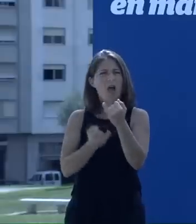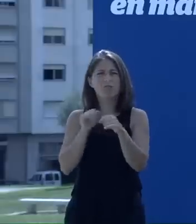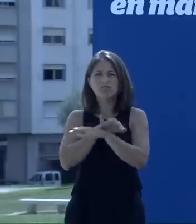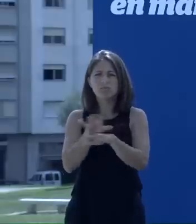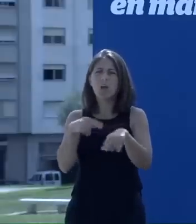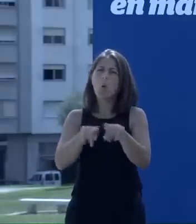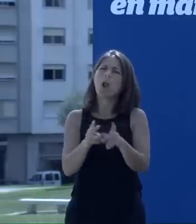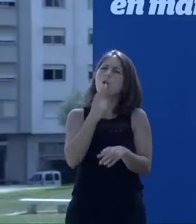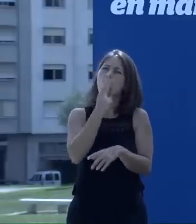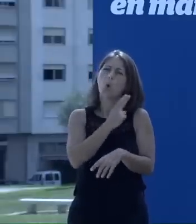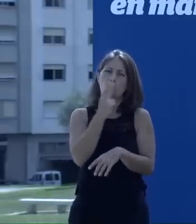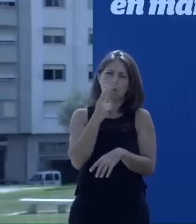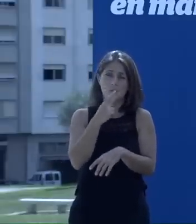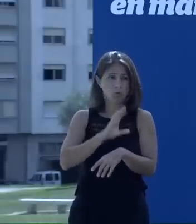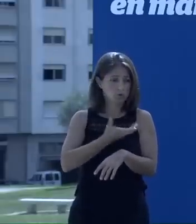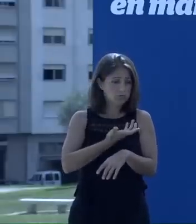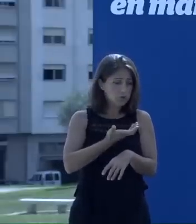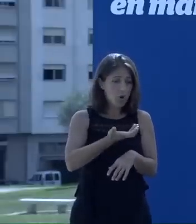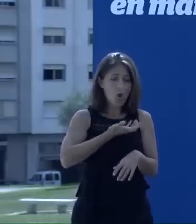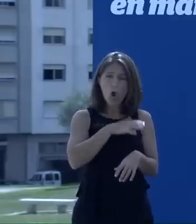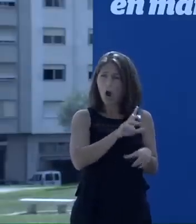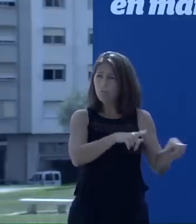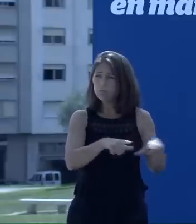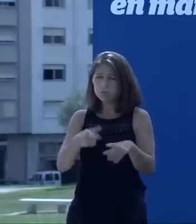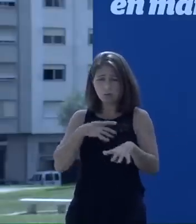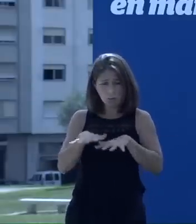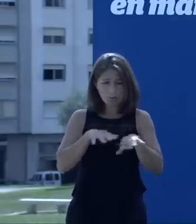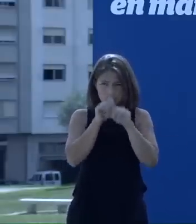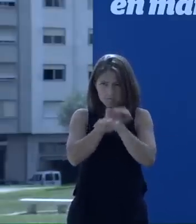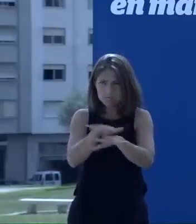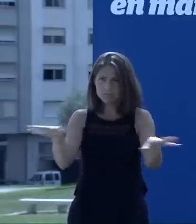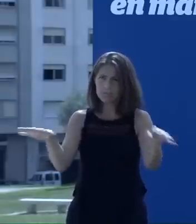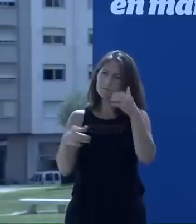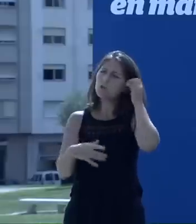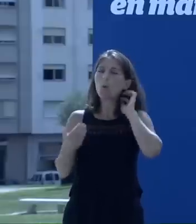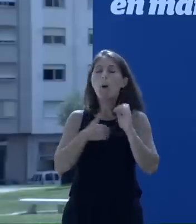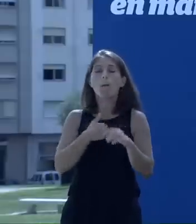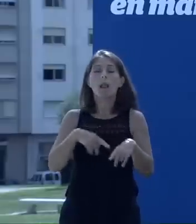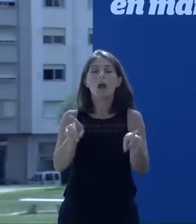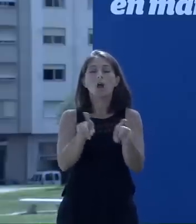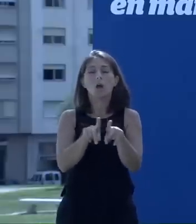compromiso co desenvolvemento no local. Como bombeiro forestal,